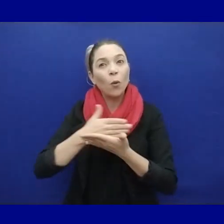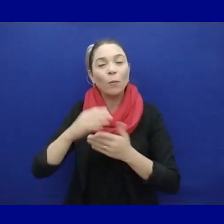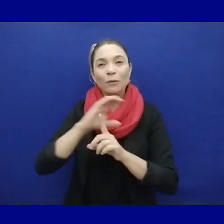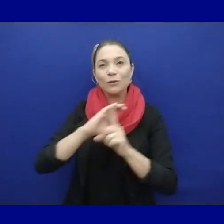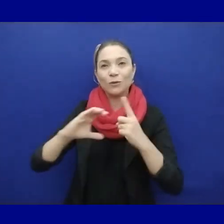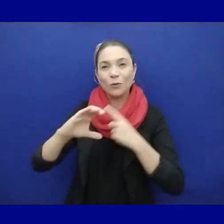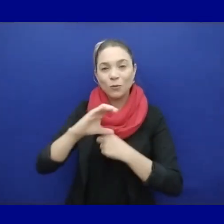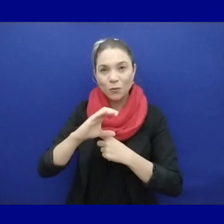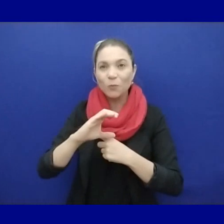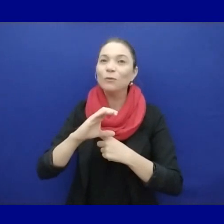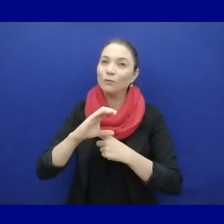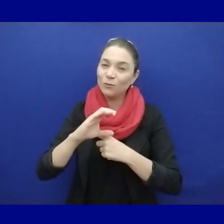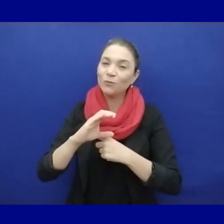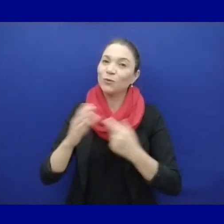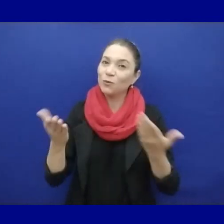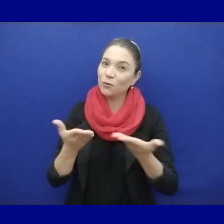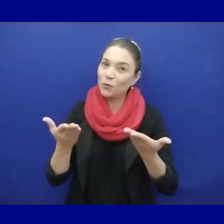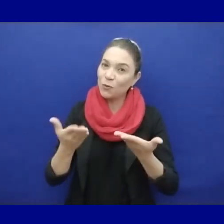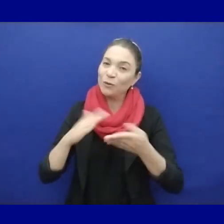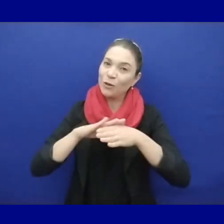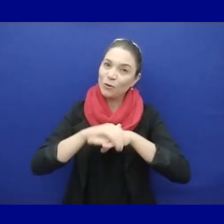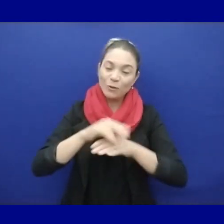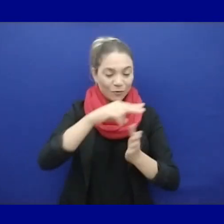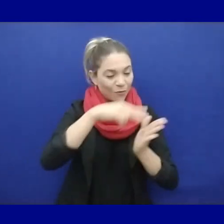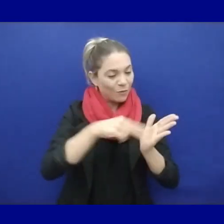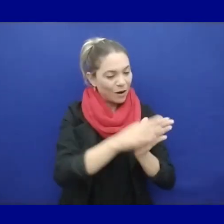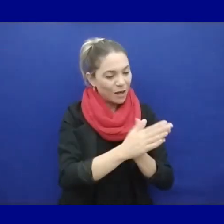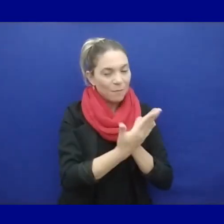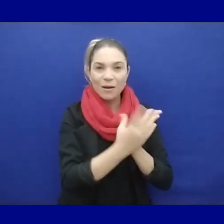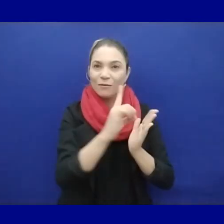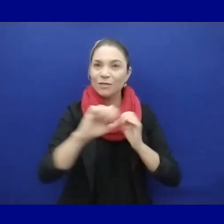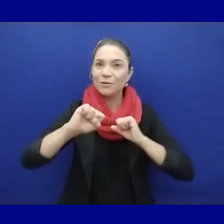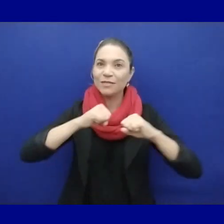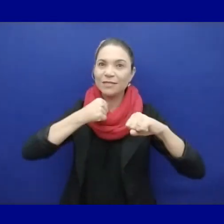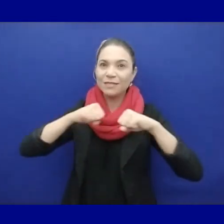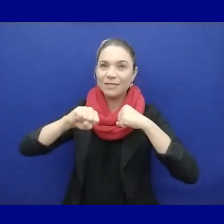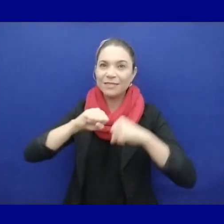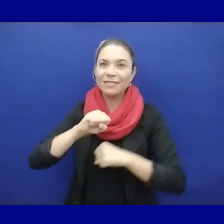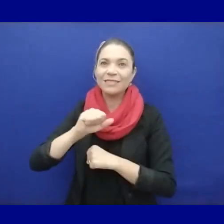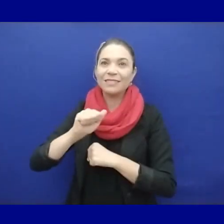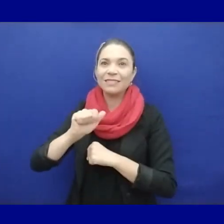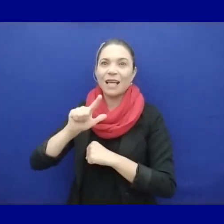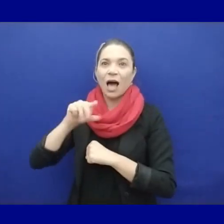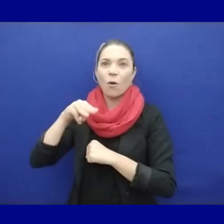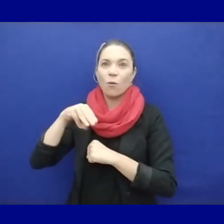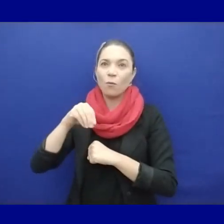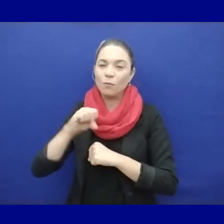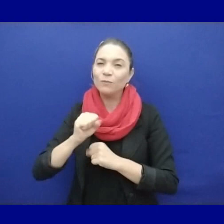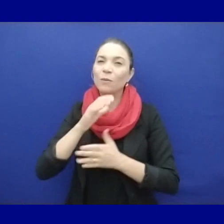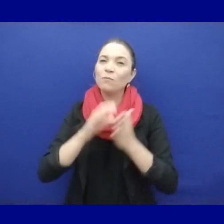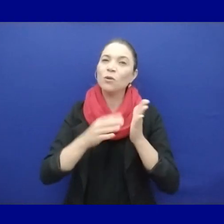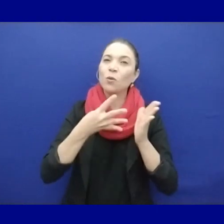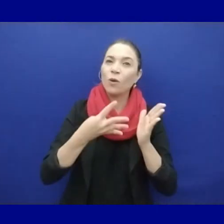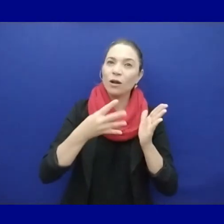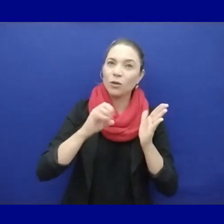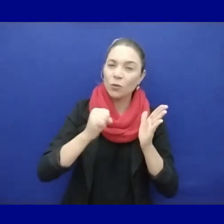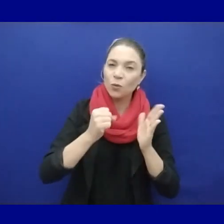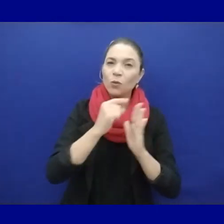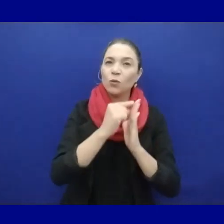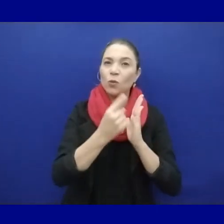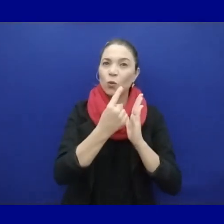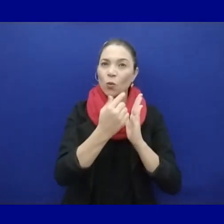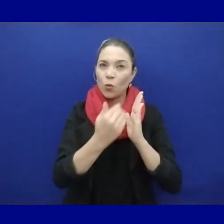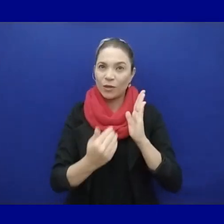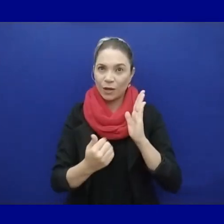nossa celebração nesta noite lendo a palavra de Deus, no livro dos Salmos, capítulo 48, a partir do versículo